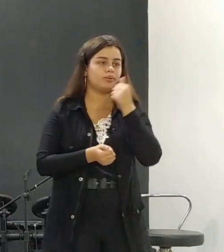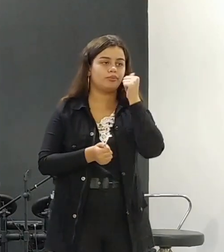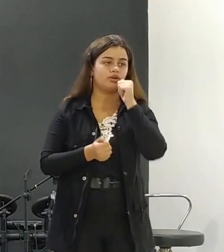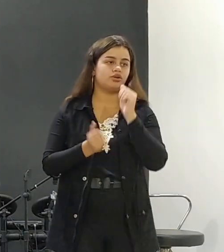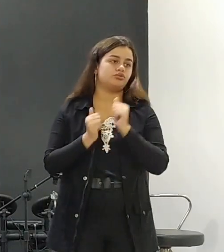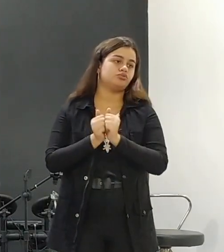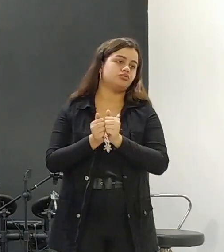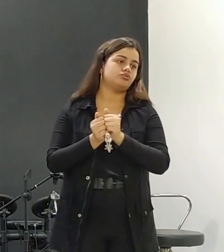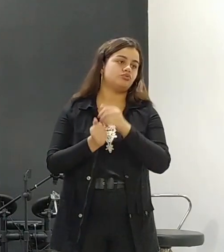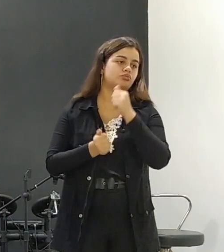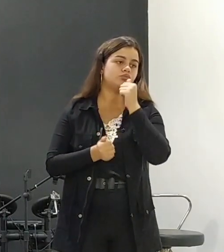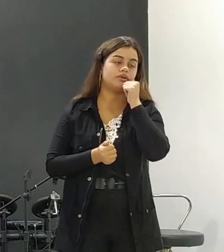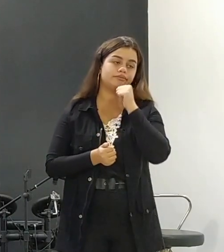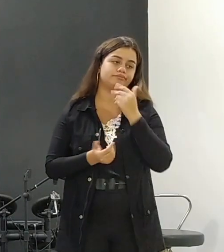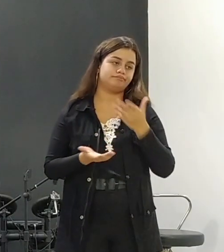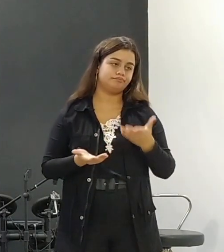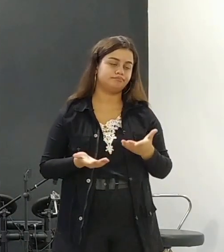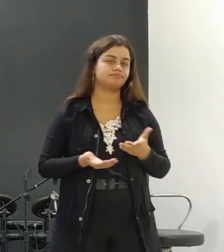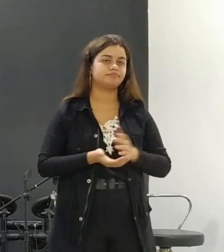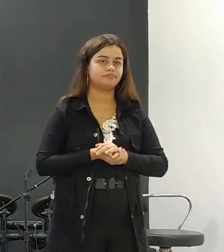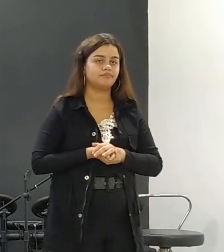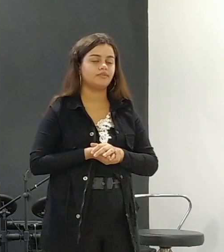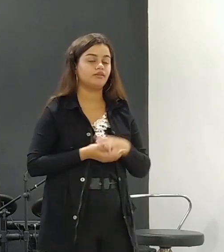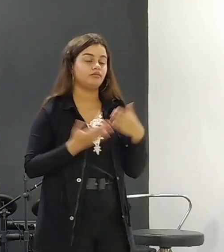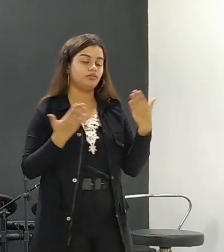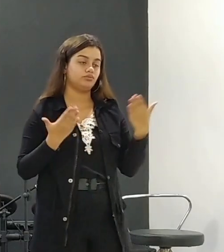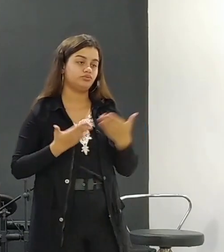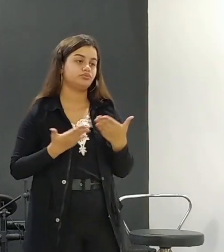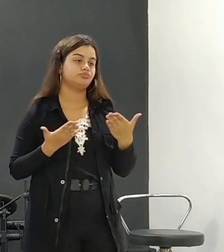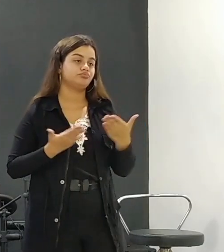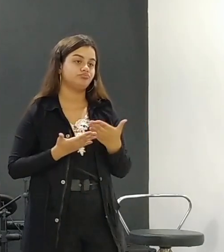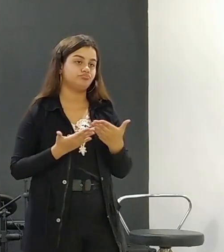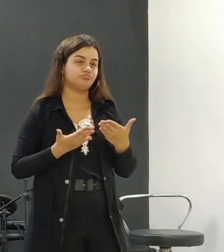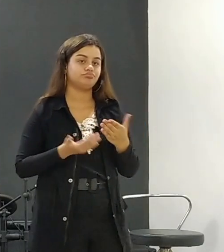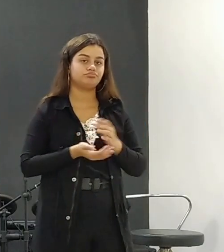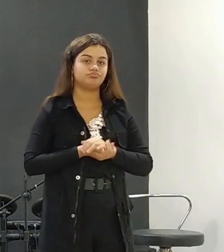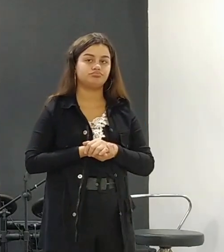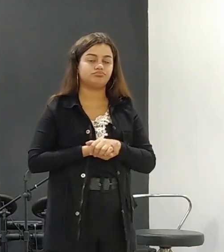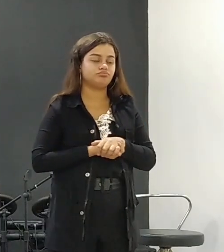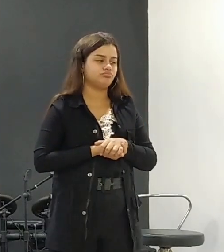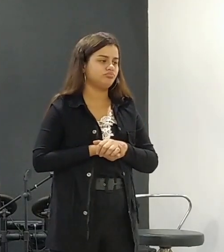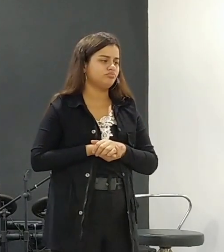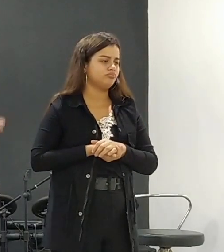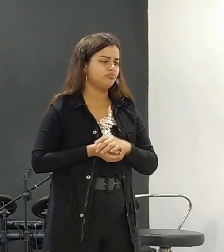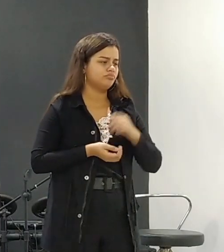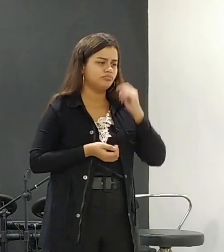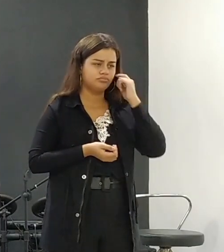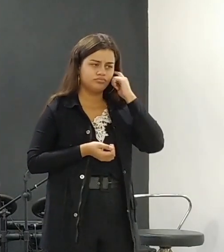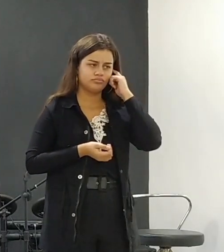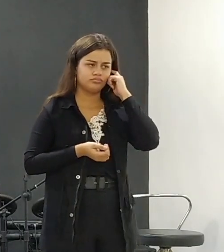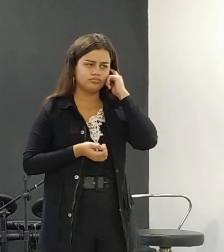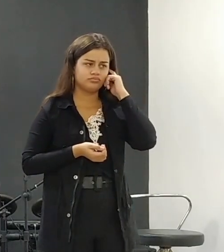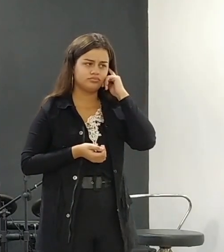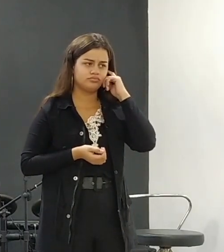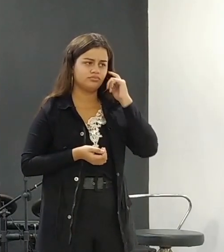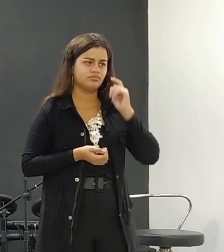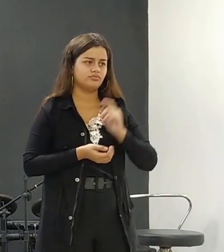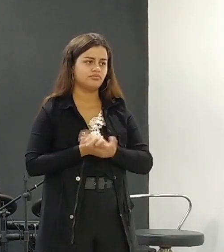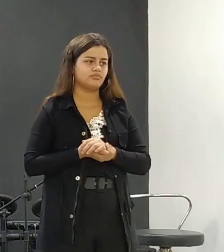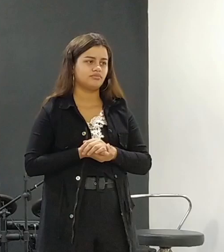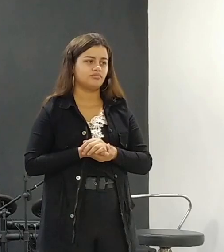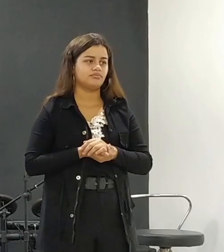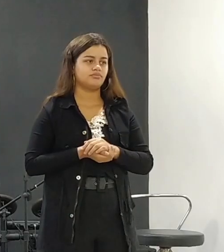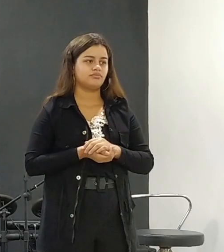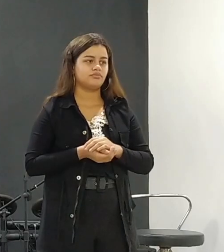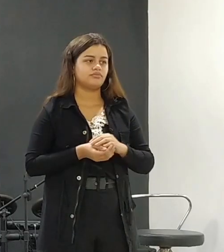Deus foi destruído. O que a gente viu hoje aí é uma caricatura daquilo que Deus planejou para a